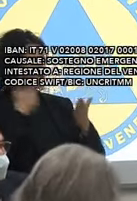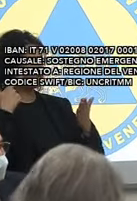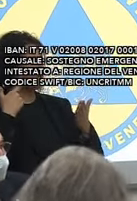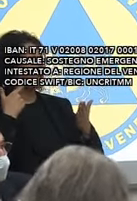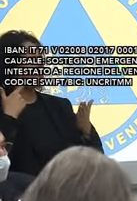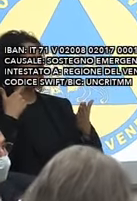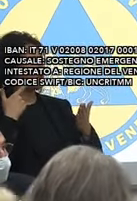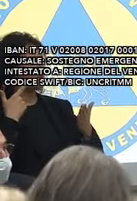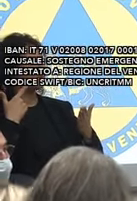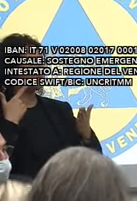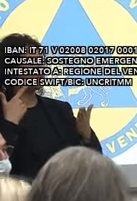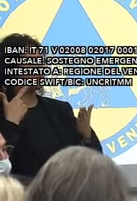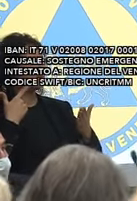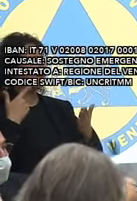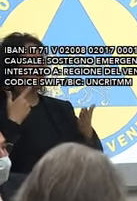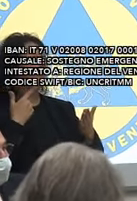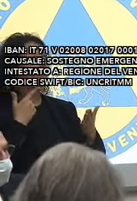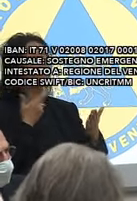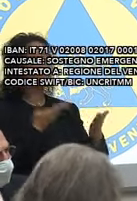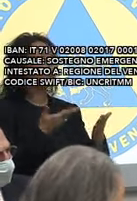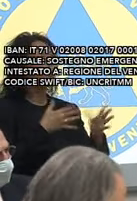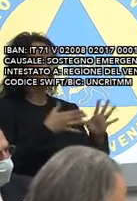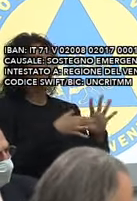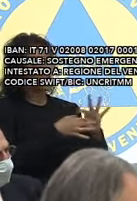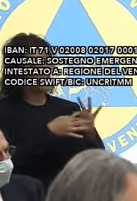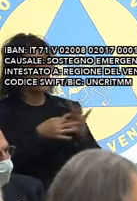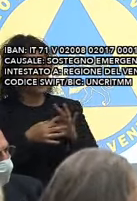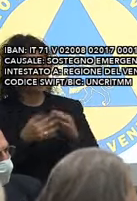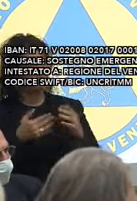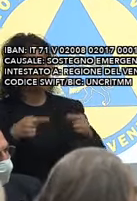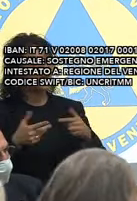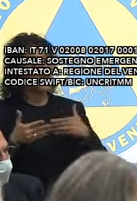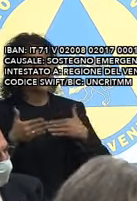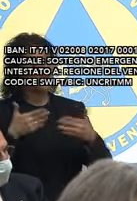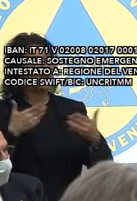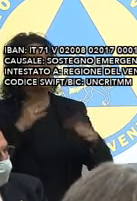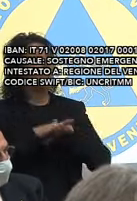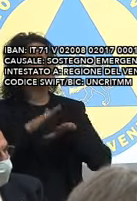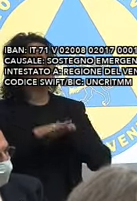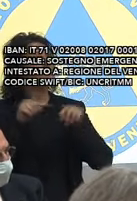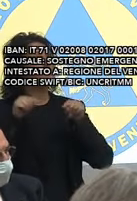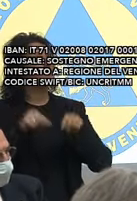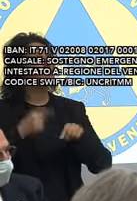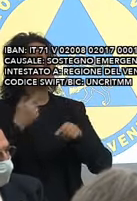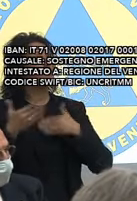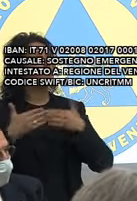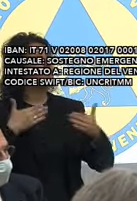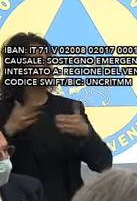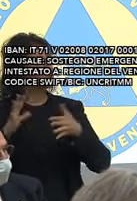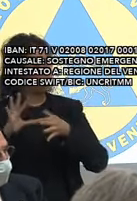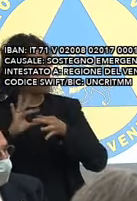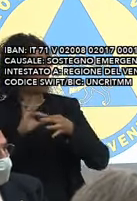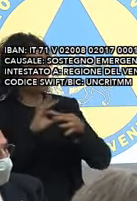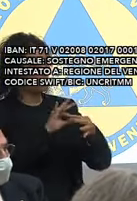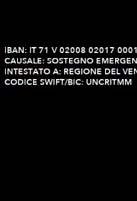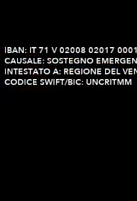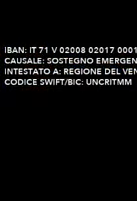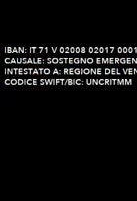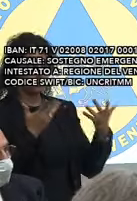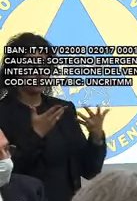racconto dell'esperienza che stiamo vivendo sul versante dell'emergenza. Te lo dico perché, ad